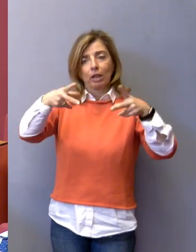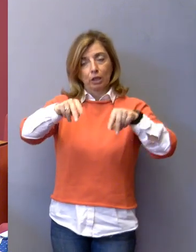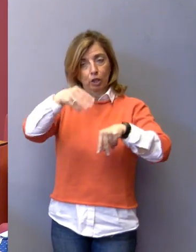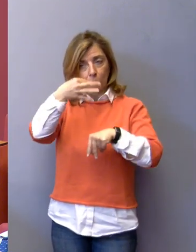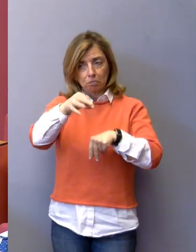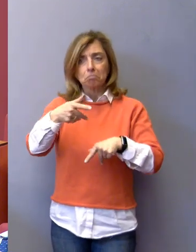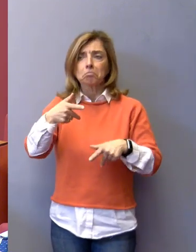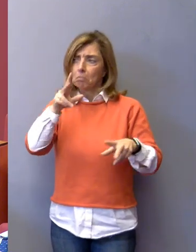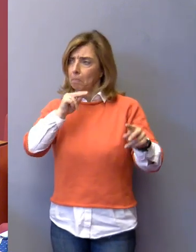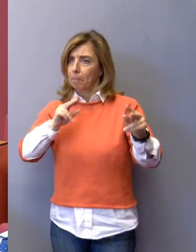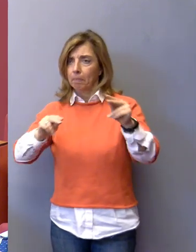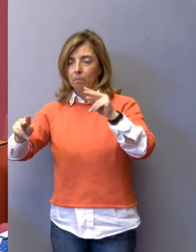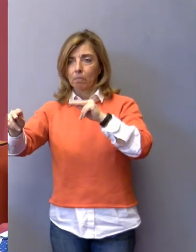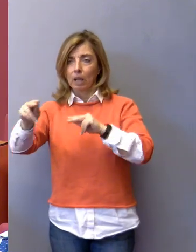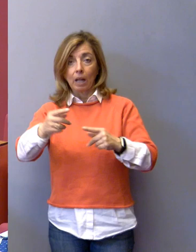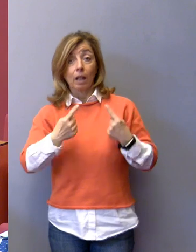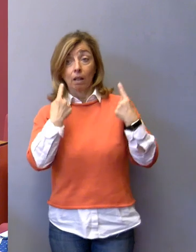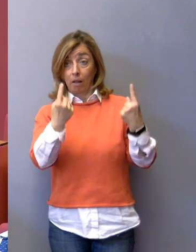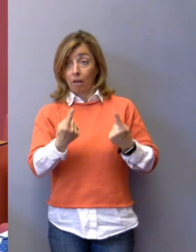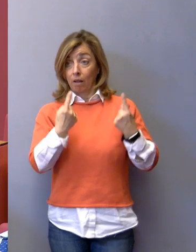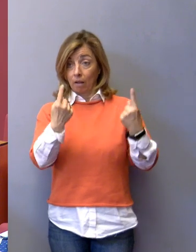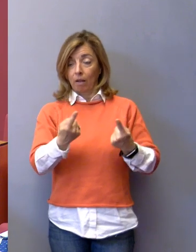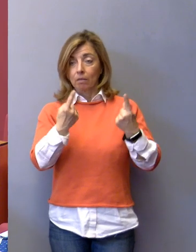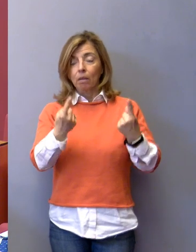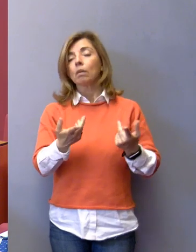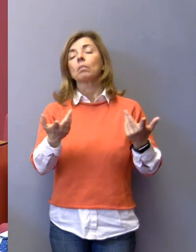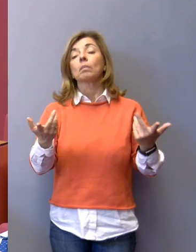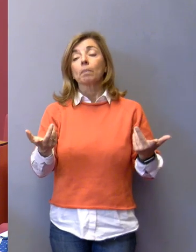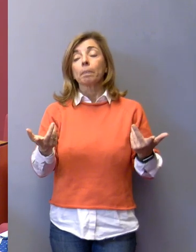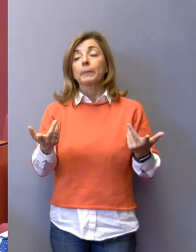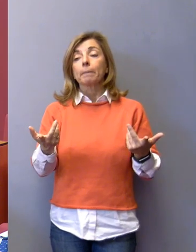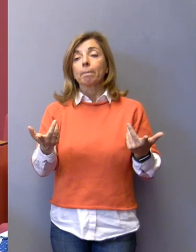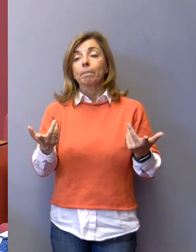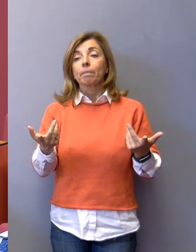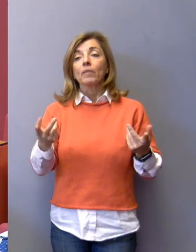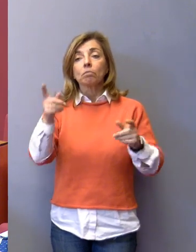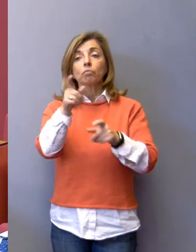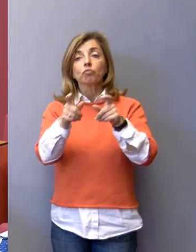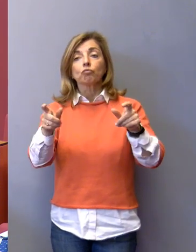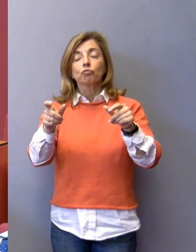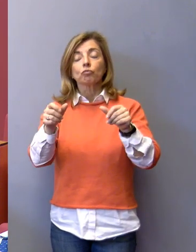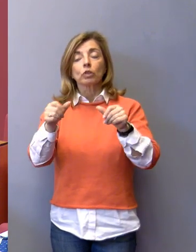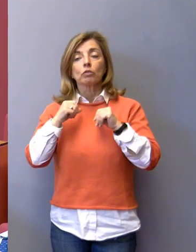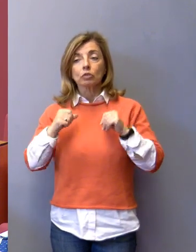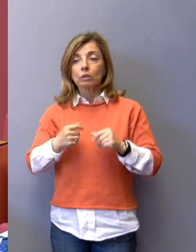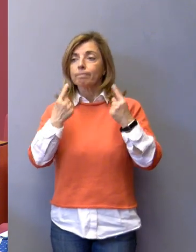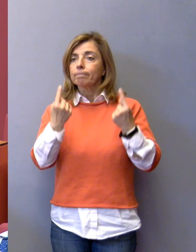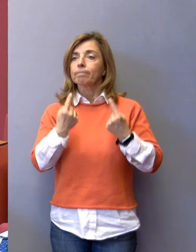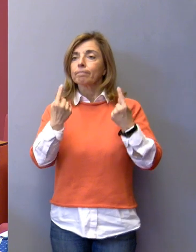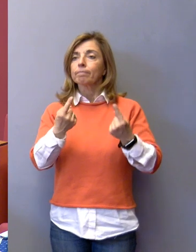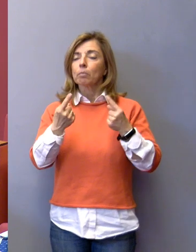largamente attesi rispetto ai quali sicuramente la città la cittadinanza attende delle delle informazioni perché